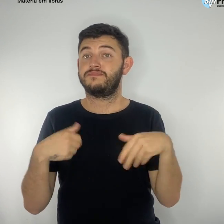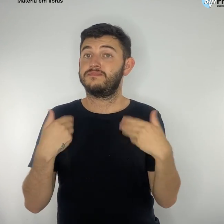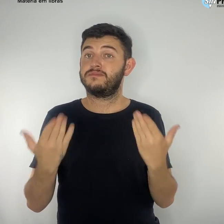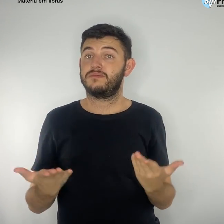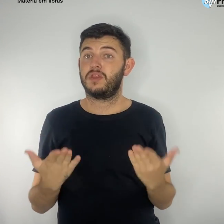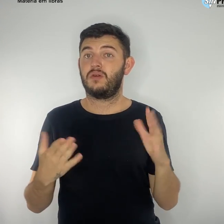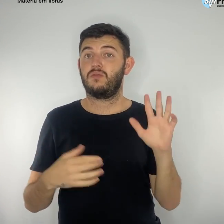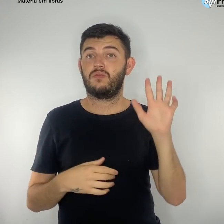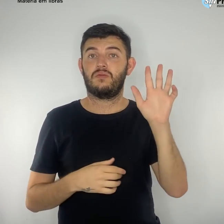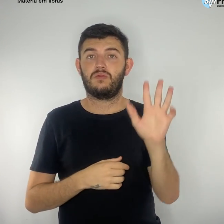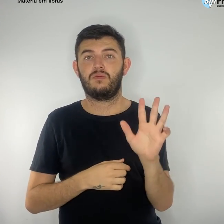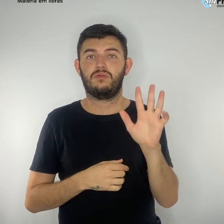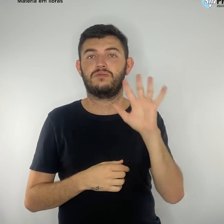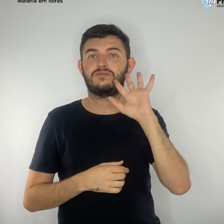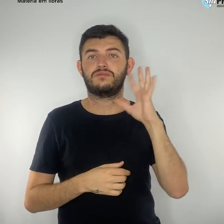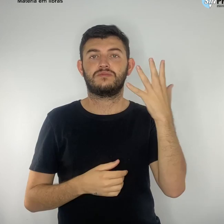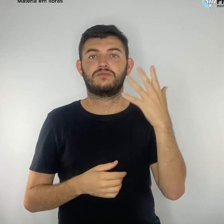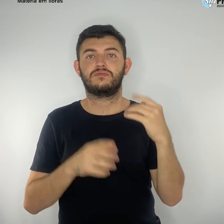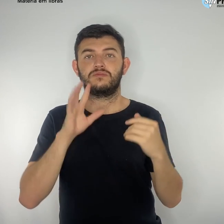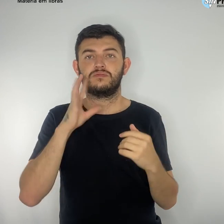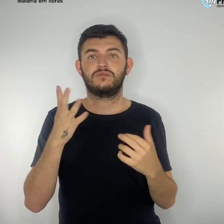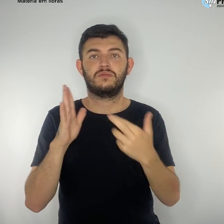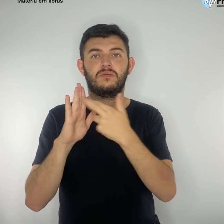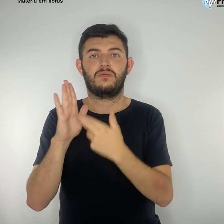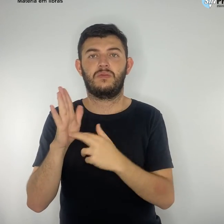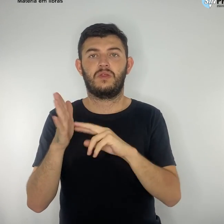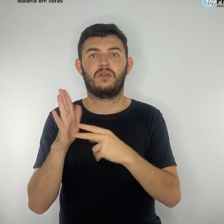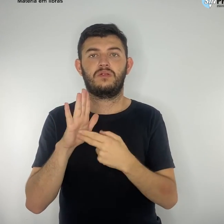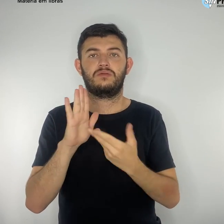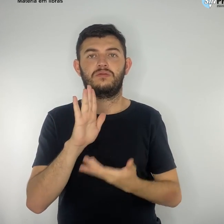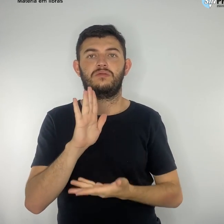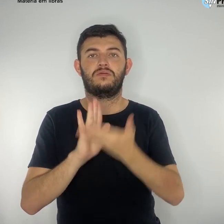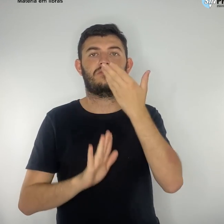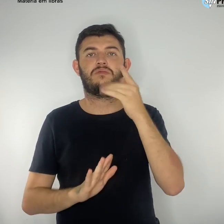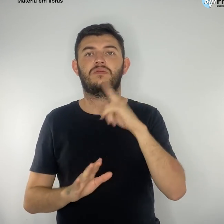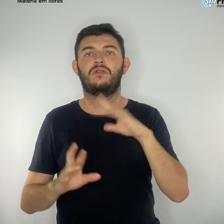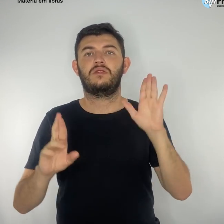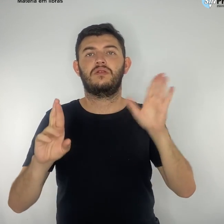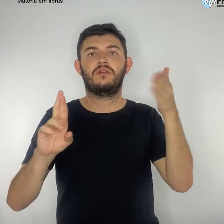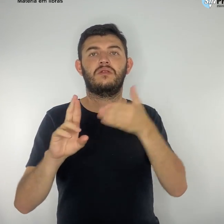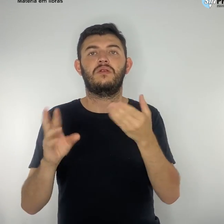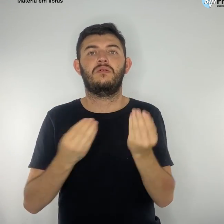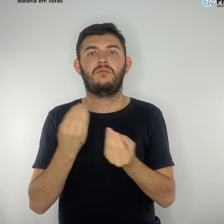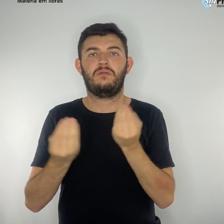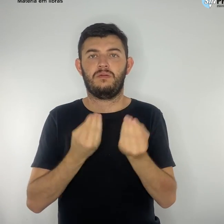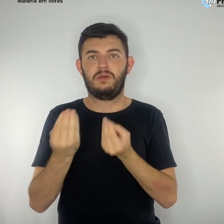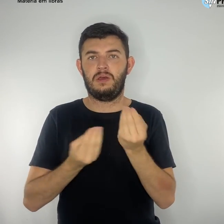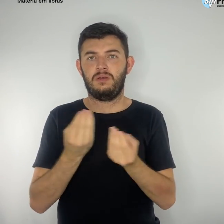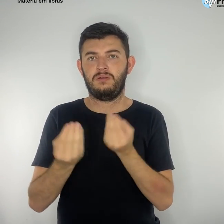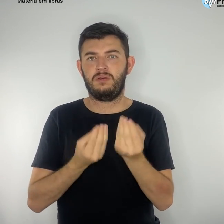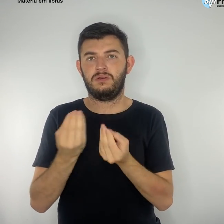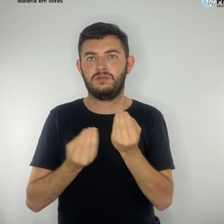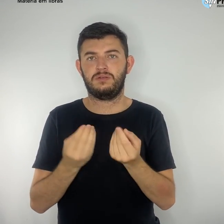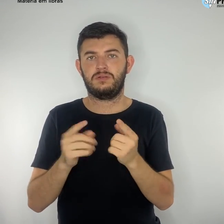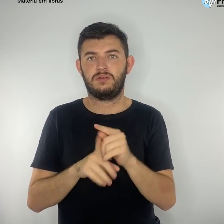Lula definiu a regra de aumento, tendo como referência o crescimento do PIB de 2